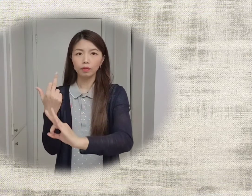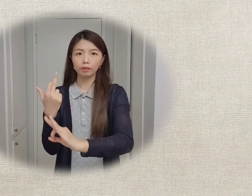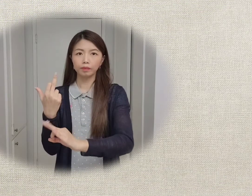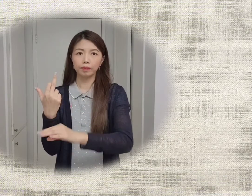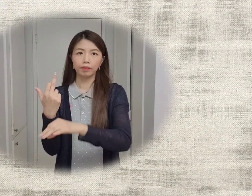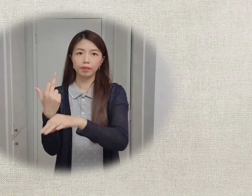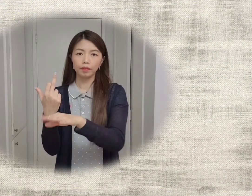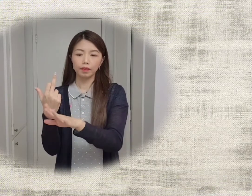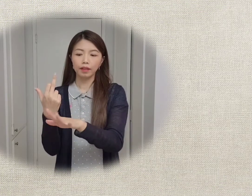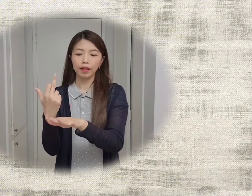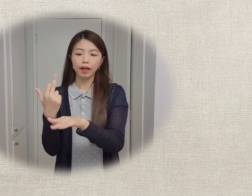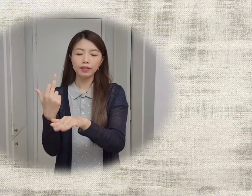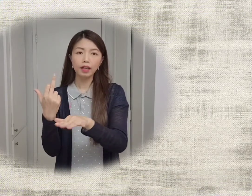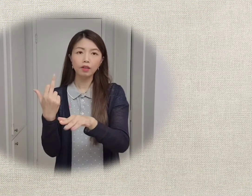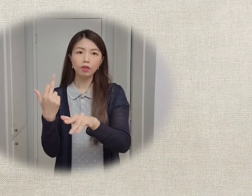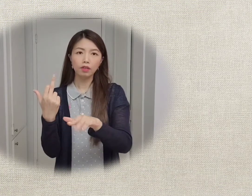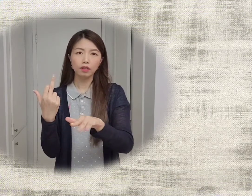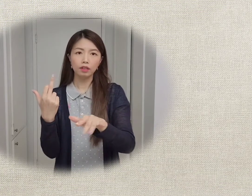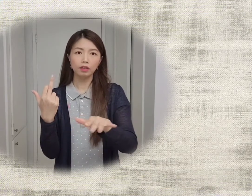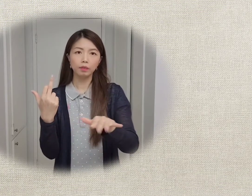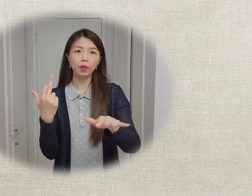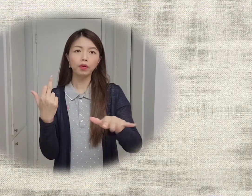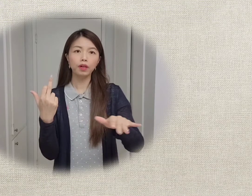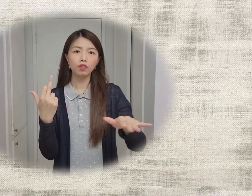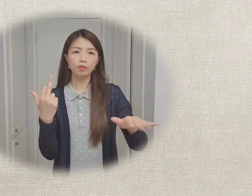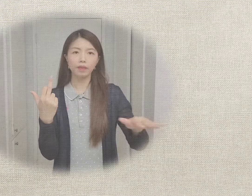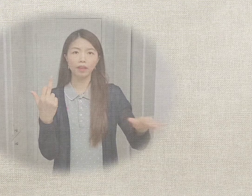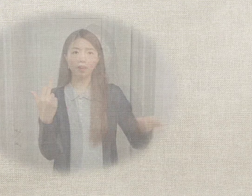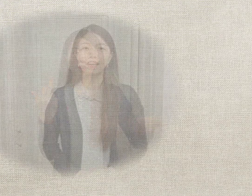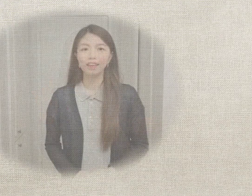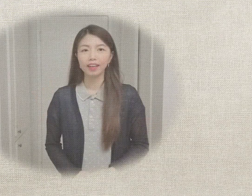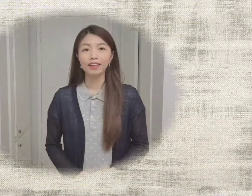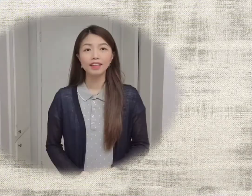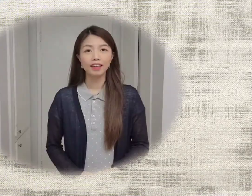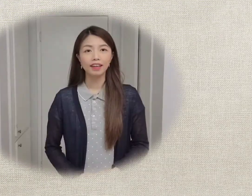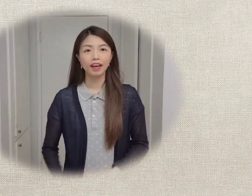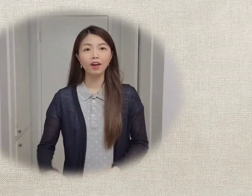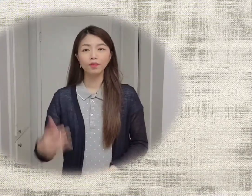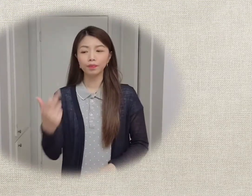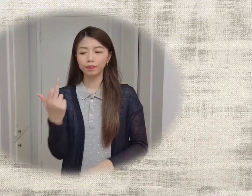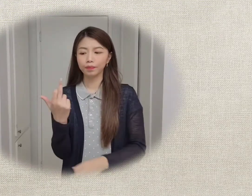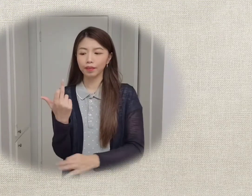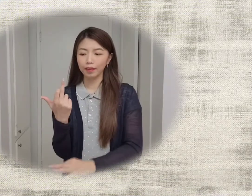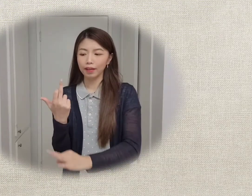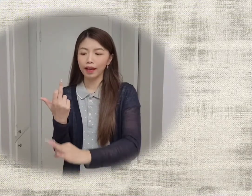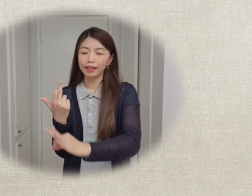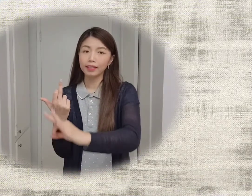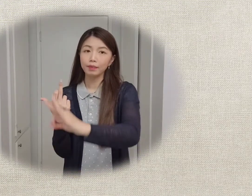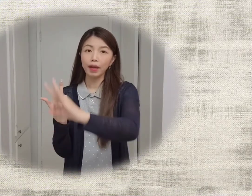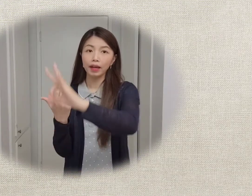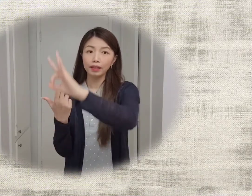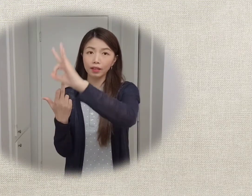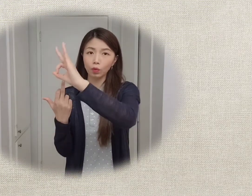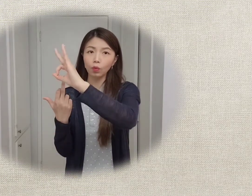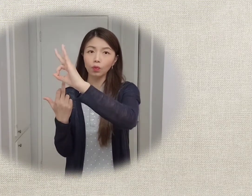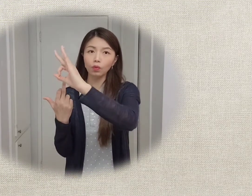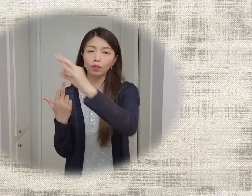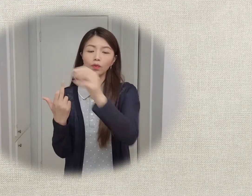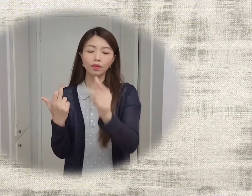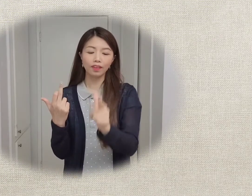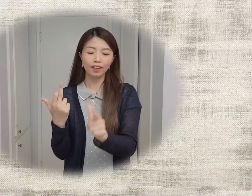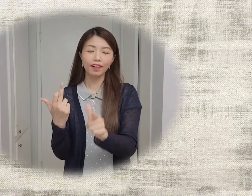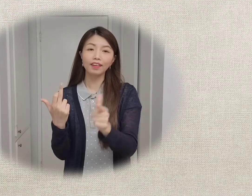지고 해가 사그러지는 표현을 해주시면 돼요. 다시 해드릴게요. 아침 해가